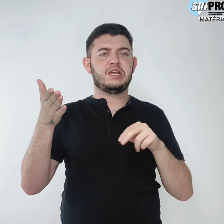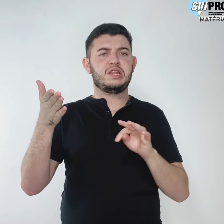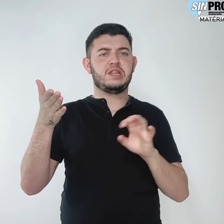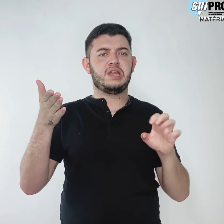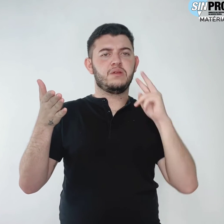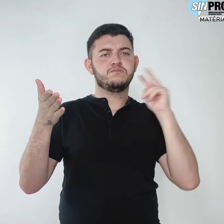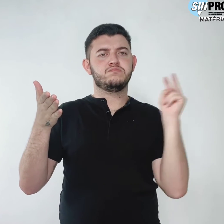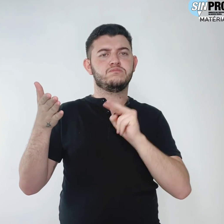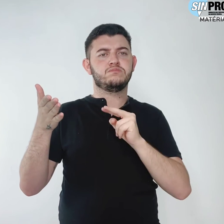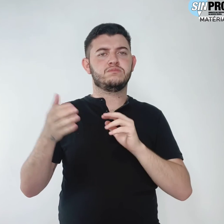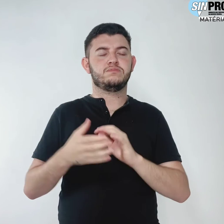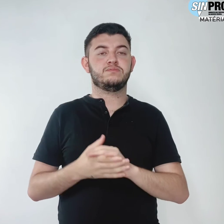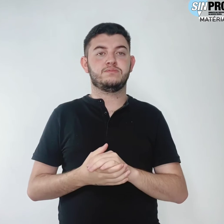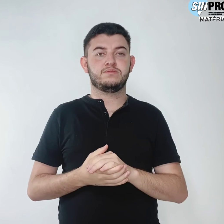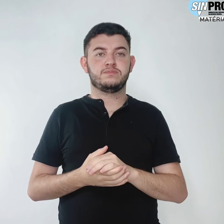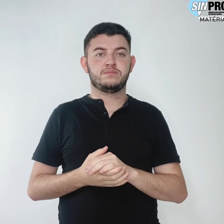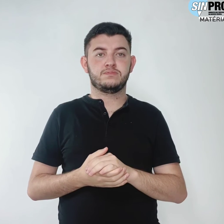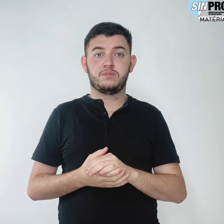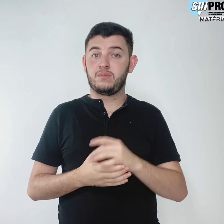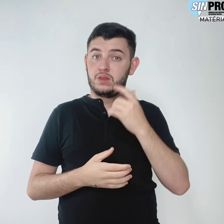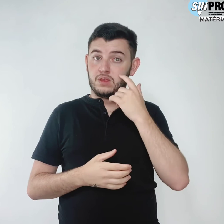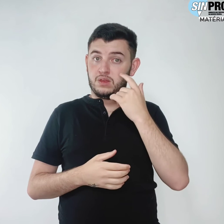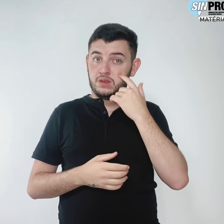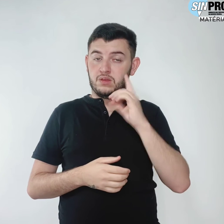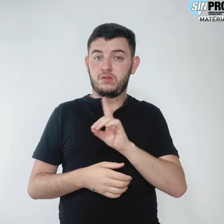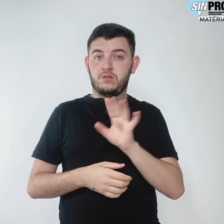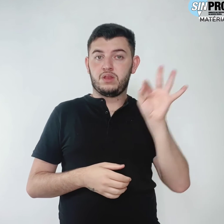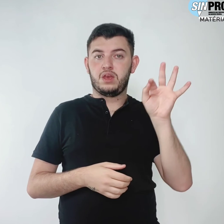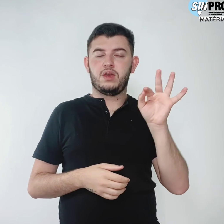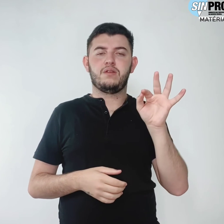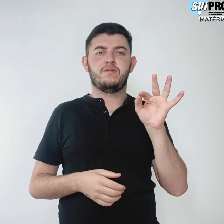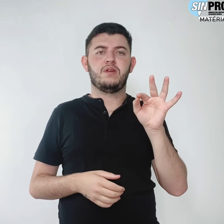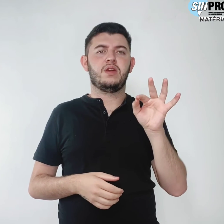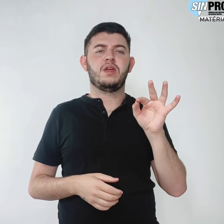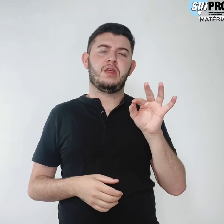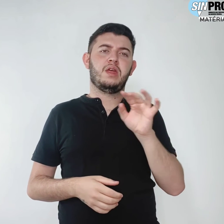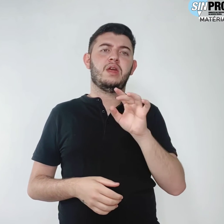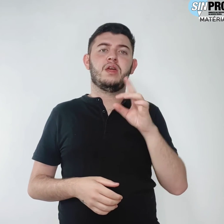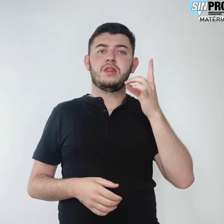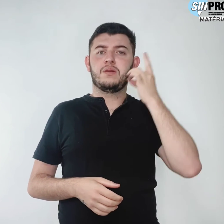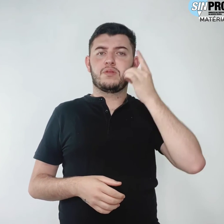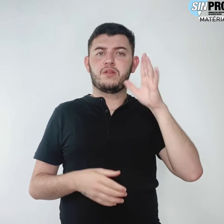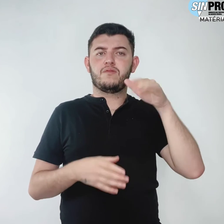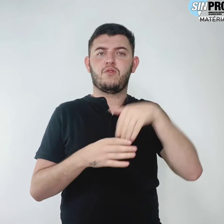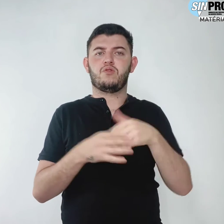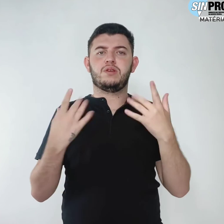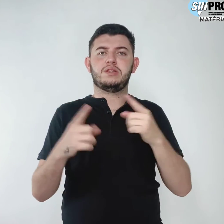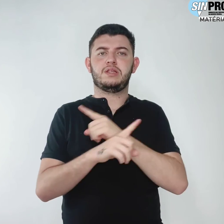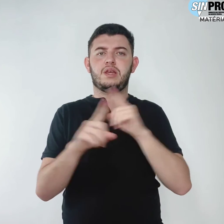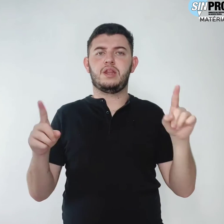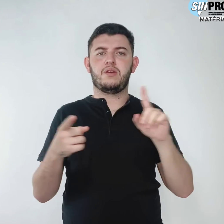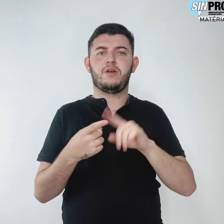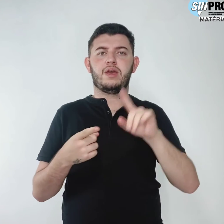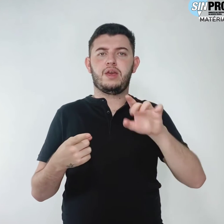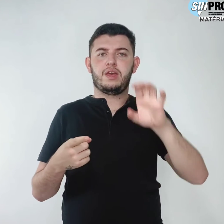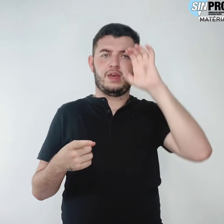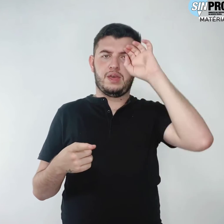da CNTE. Os únicos deputados da bancada do Distrito Federal que votaram contra a urgência